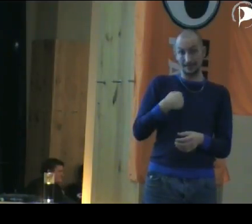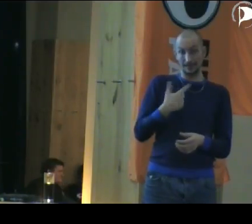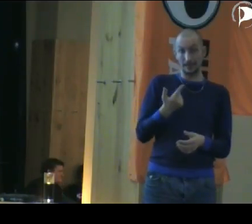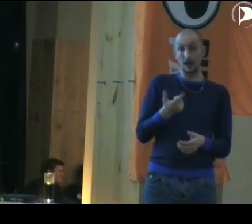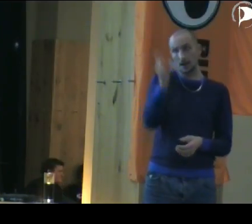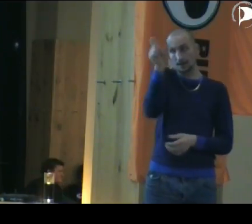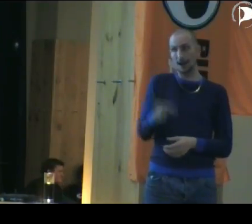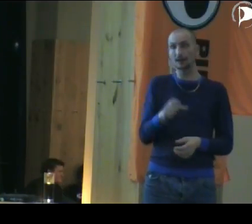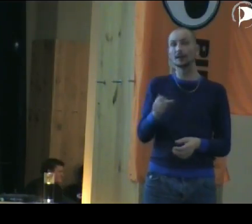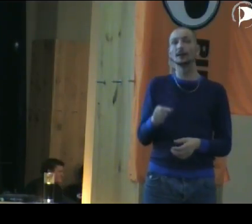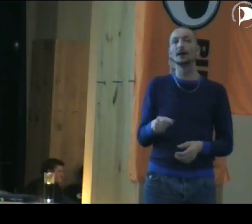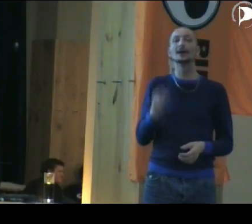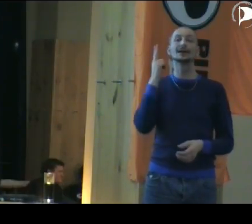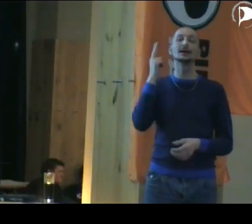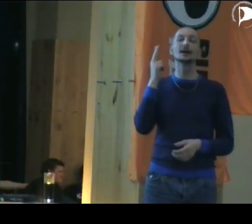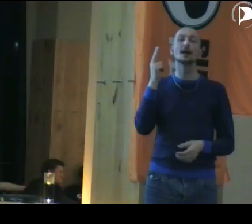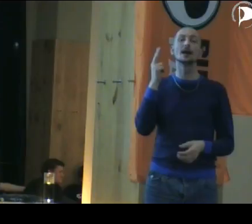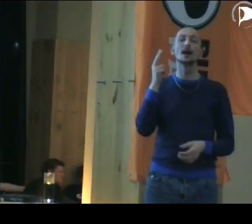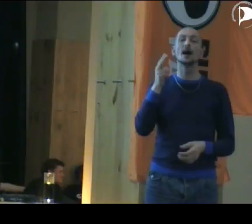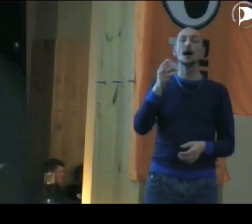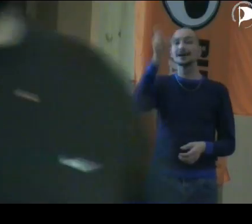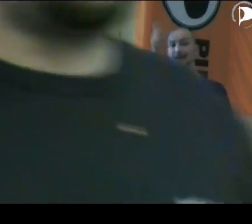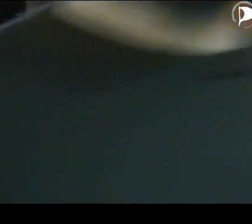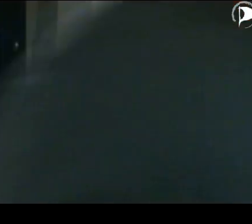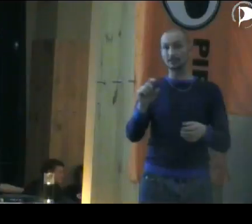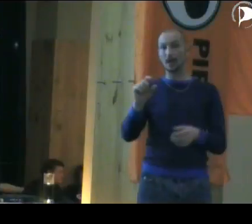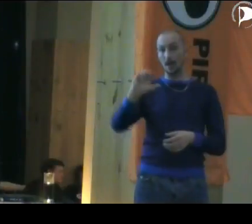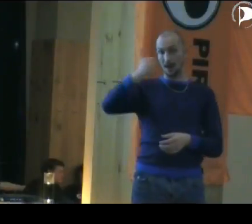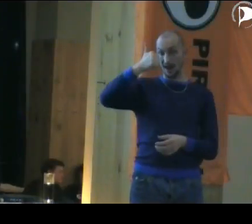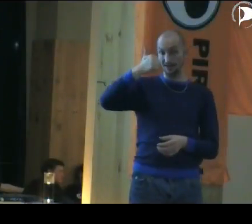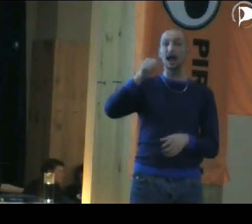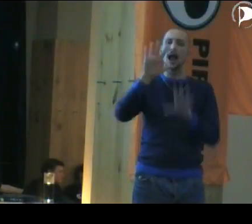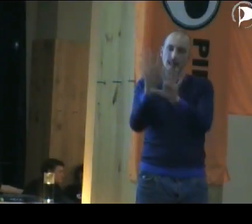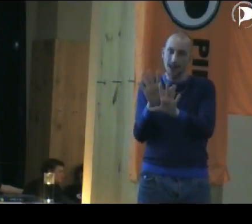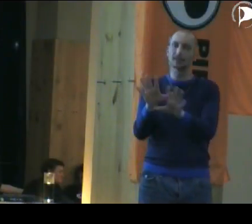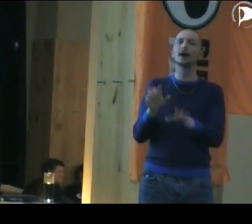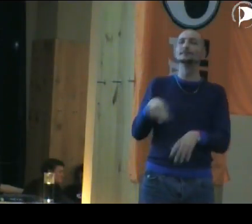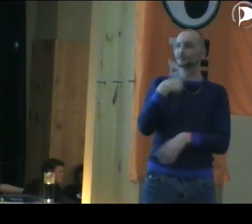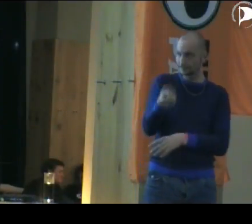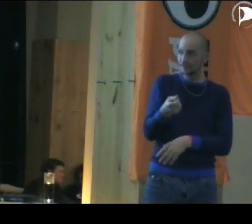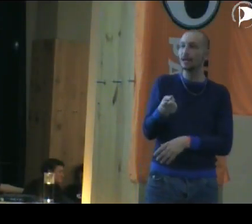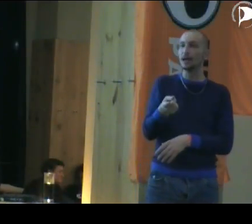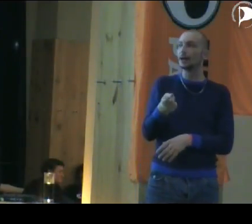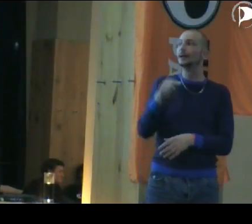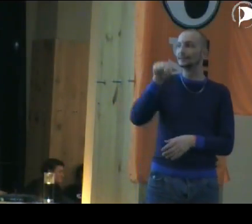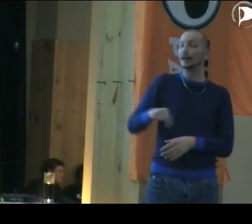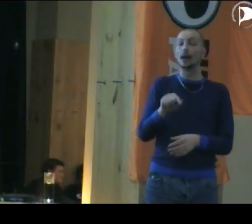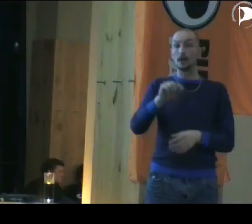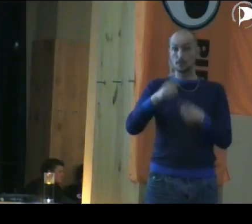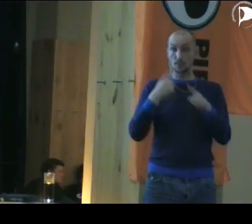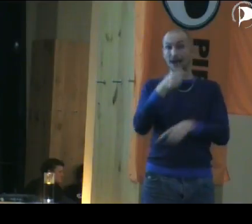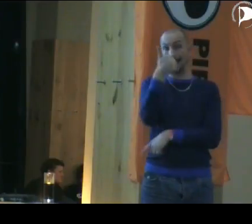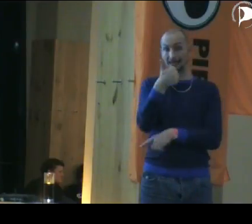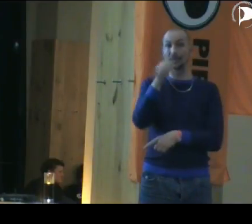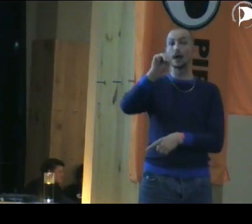einvernahme gesagt danach damit mit gewerkschaft und dann geht es nicht kann wieder rheins marco